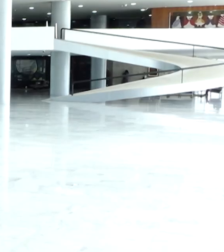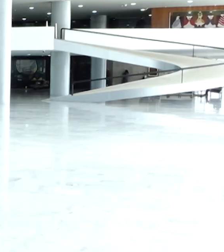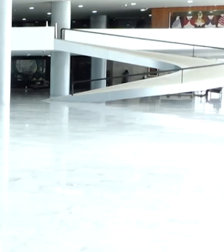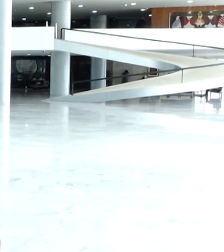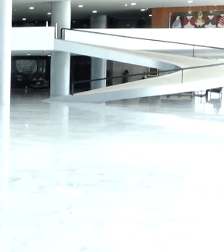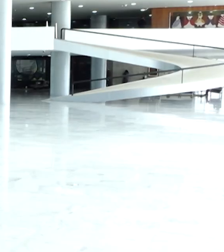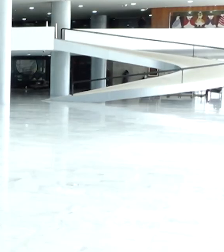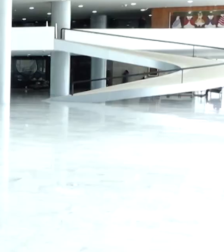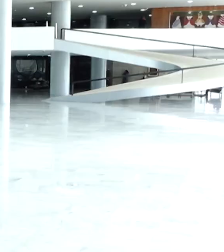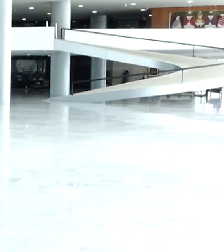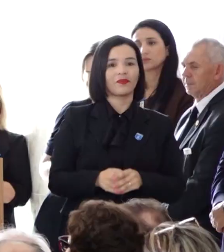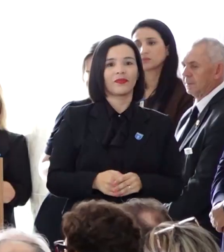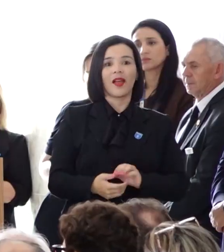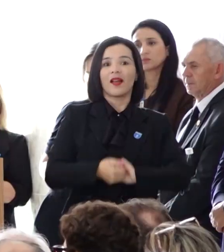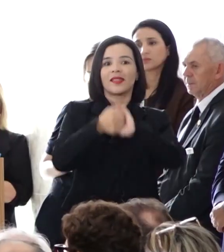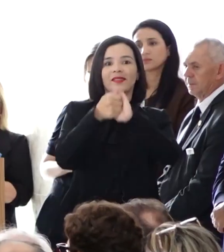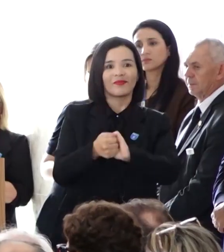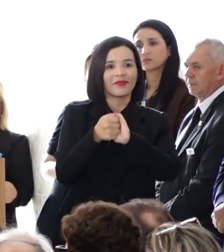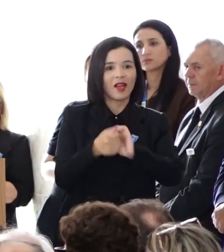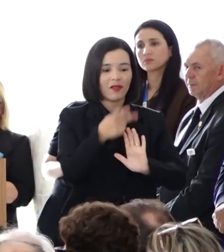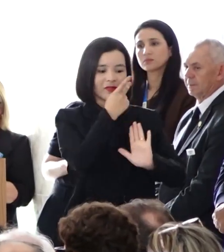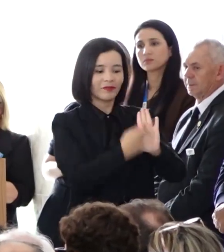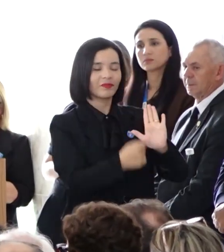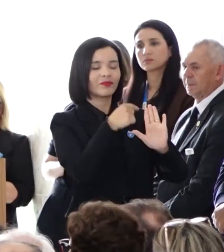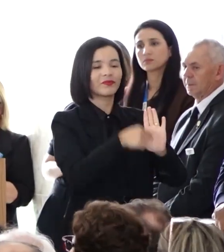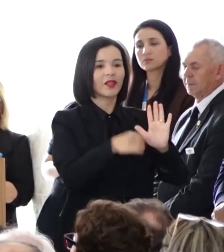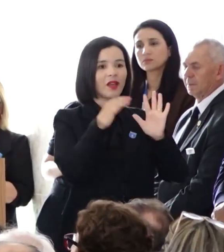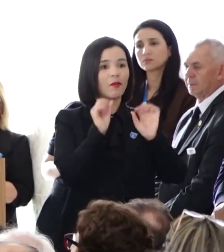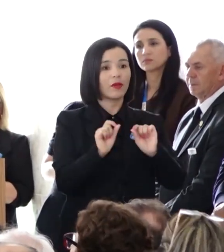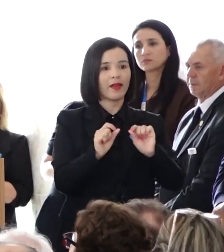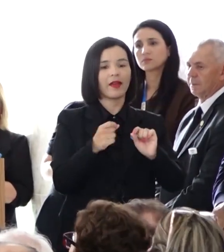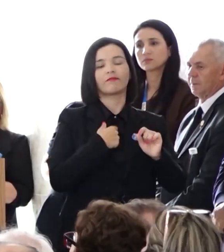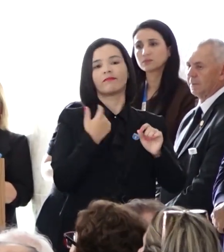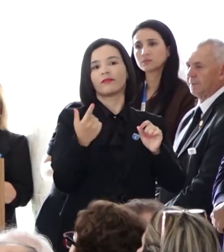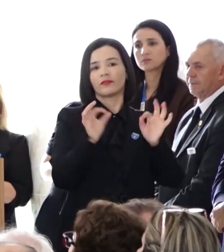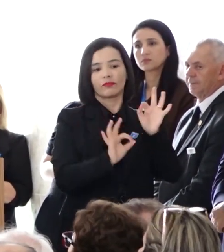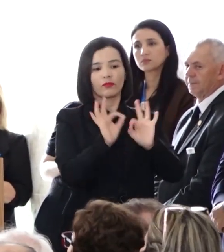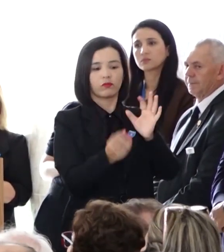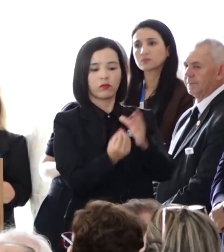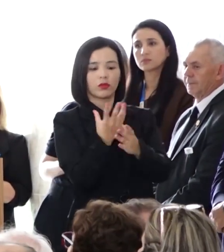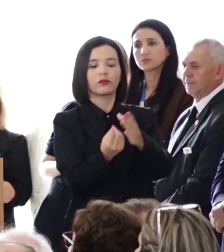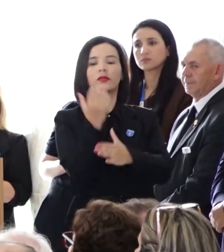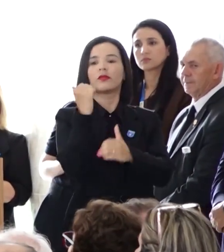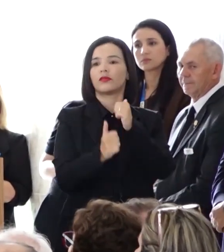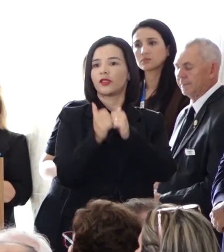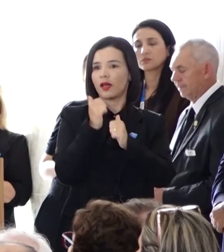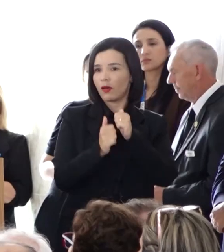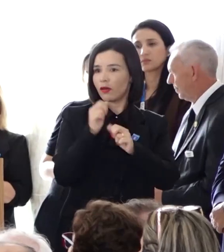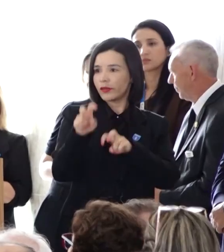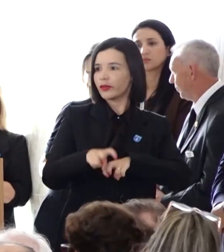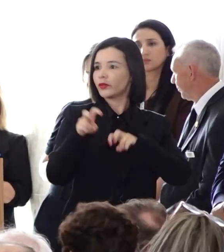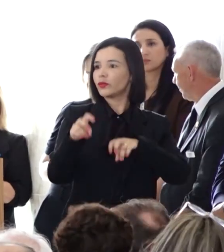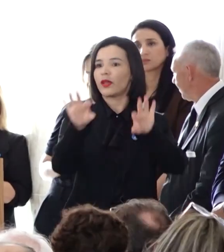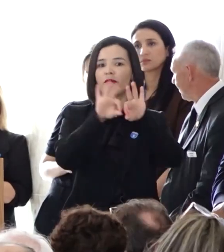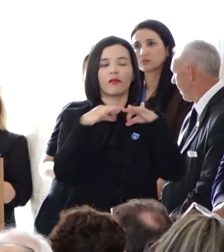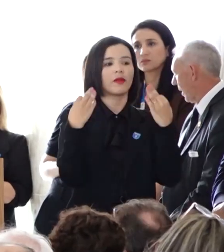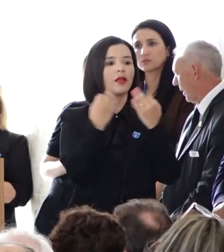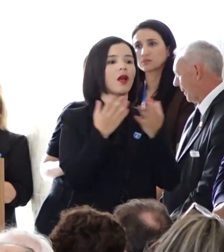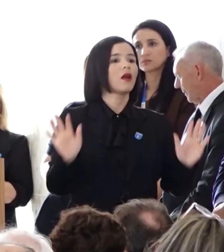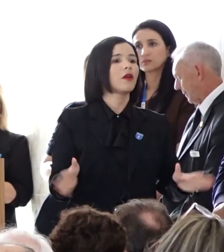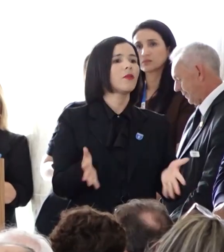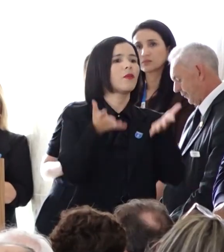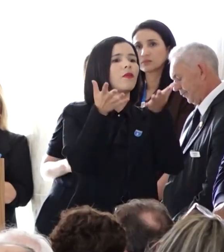mil toneladas de arroz. Esse programa visa ampliar a produção de arroz pela agricultura familiar e promover